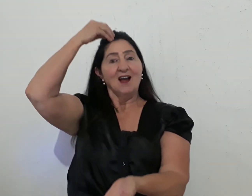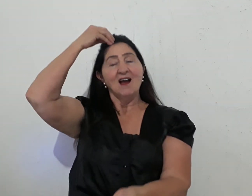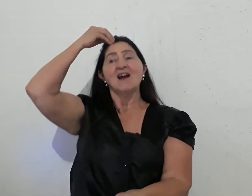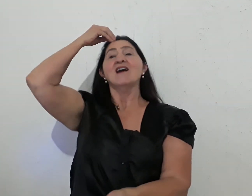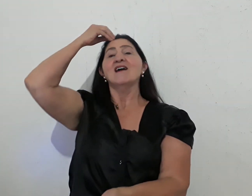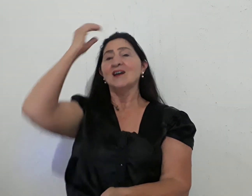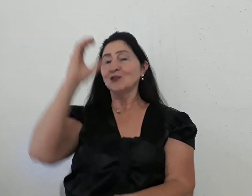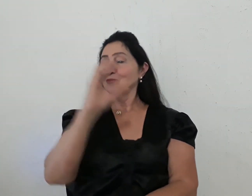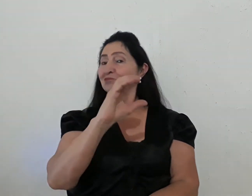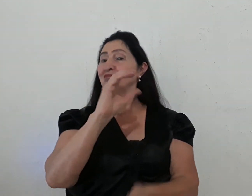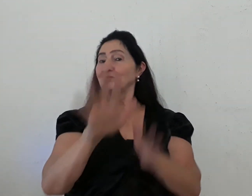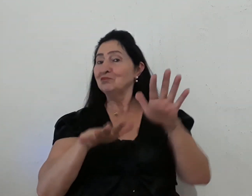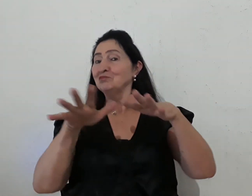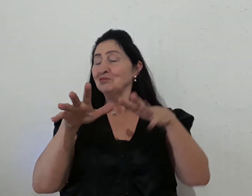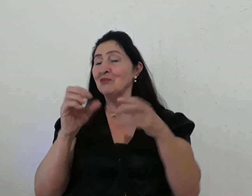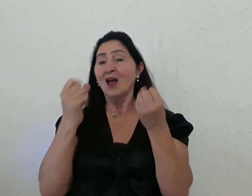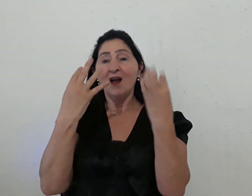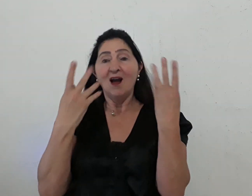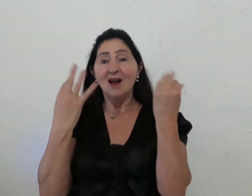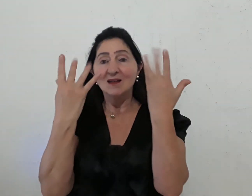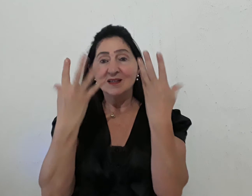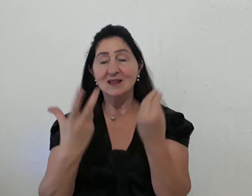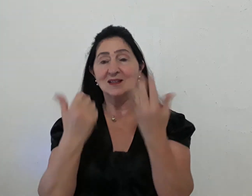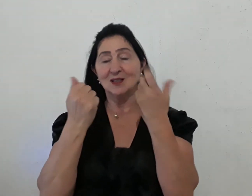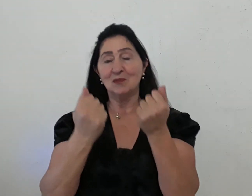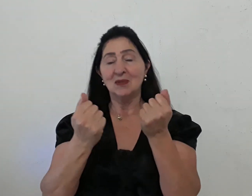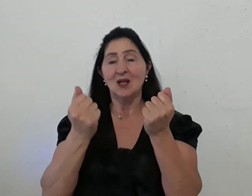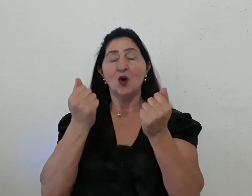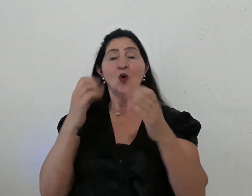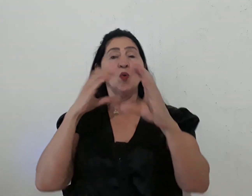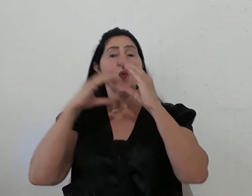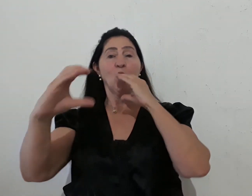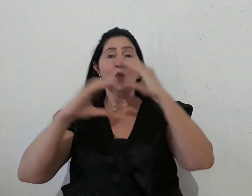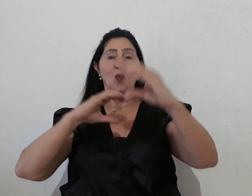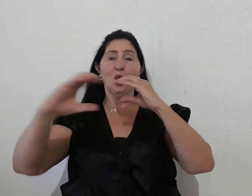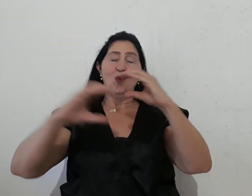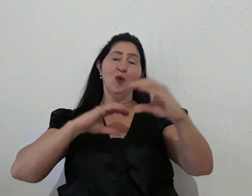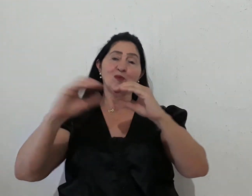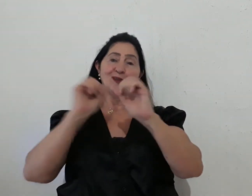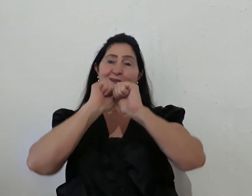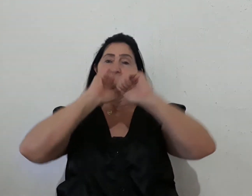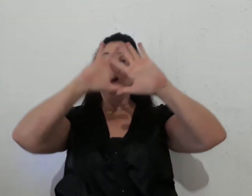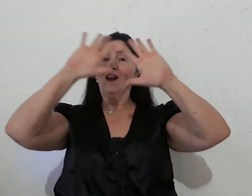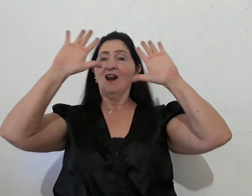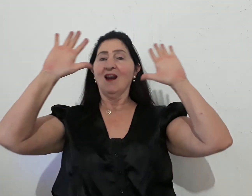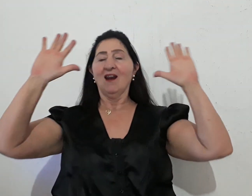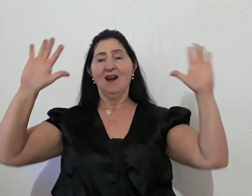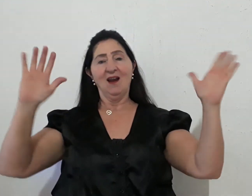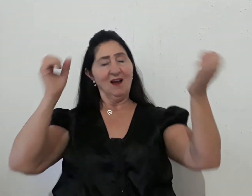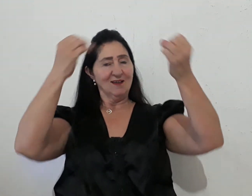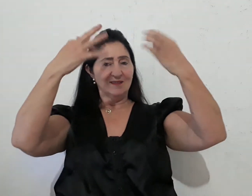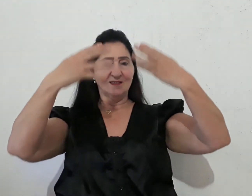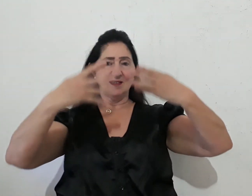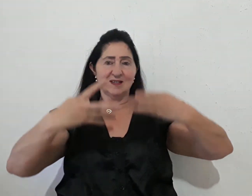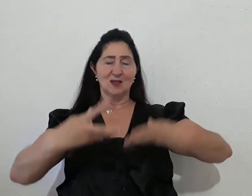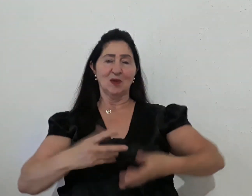e retratam a imagem para manter uma comunicação com mais clareza de detalhes. Os traços